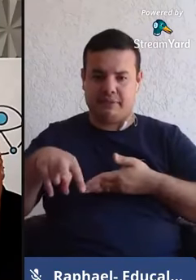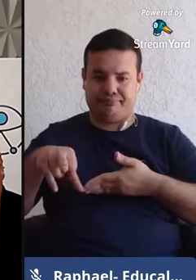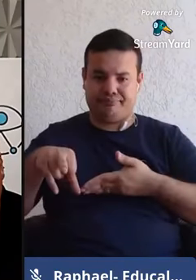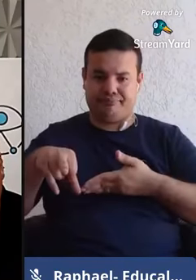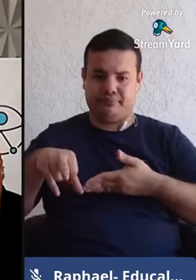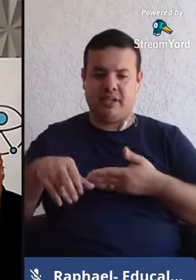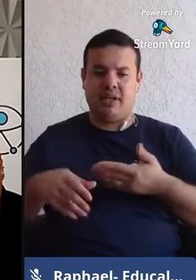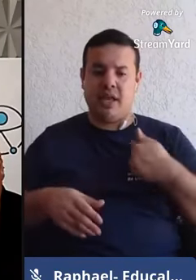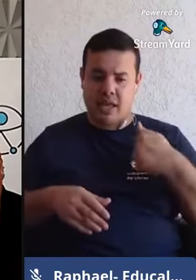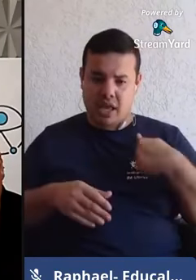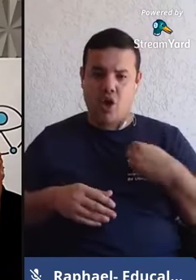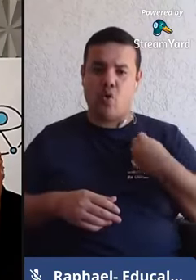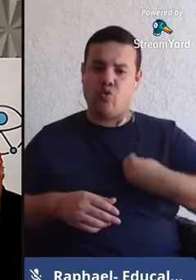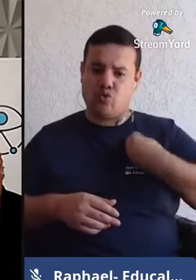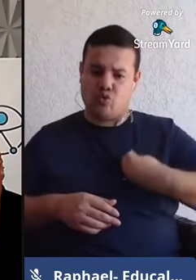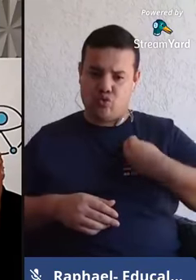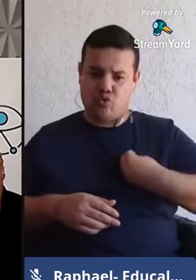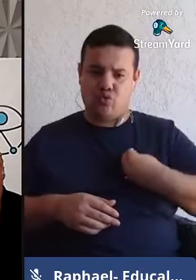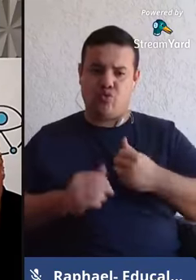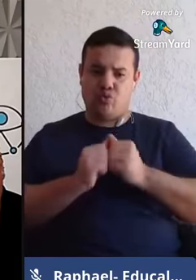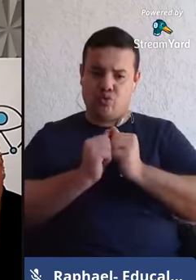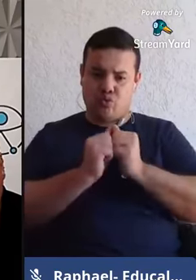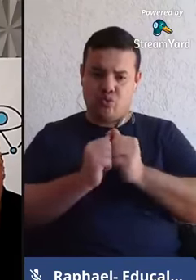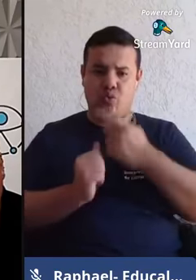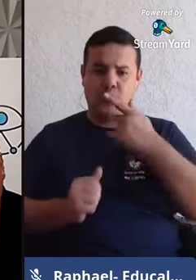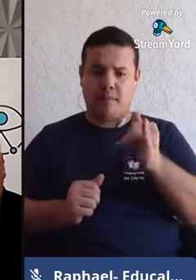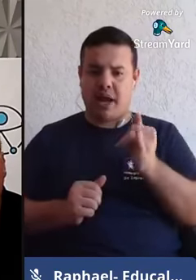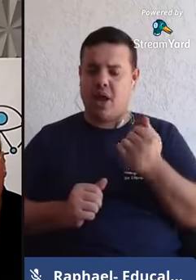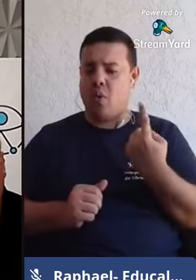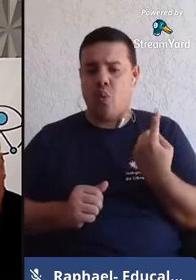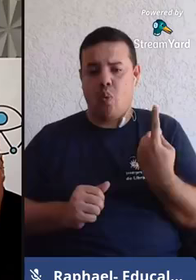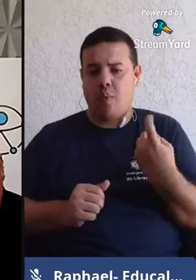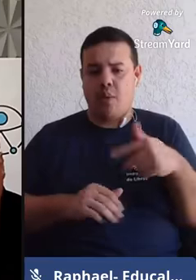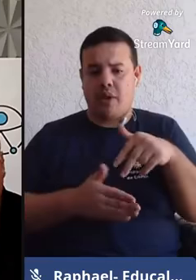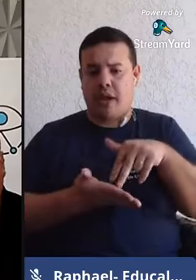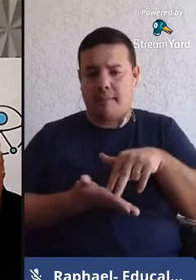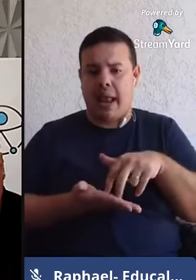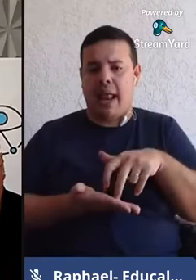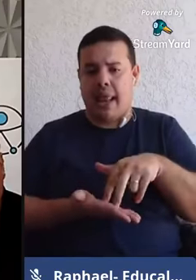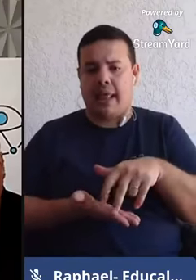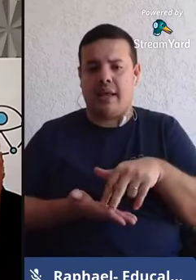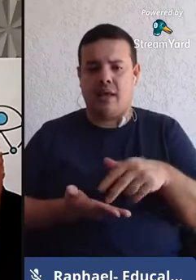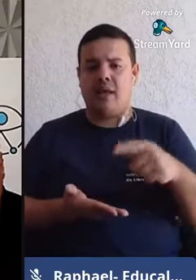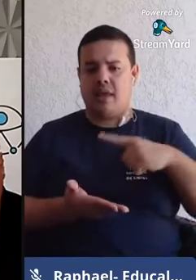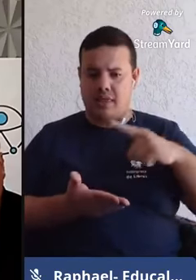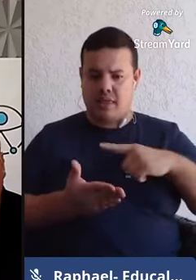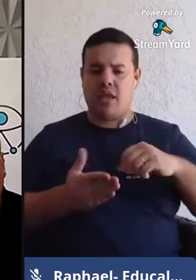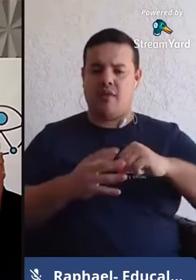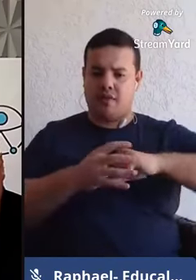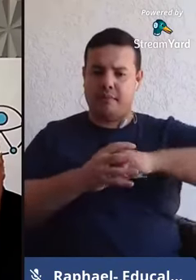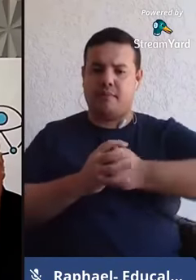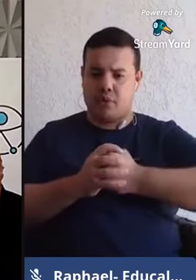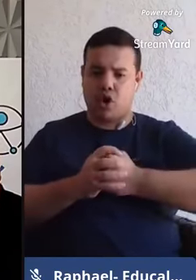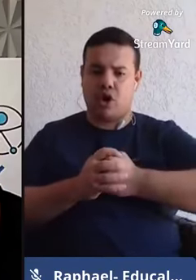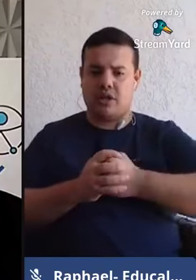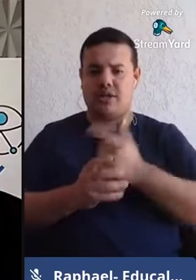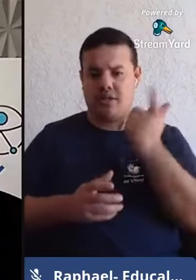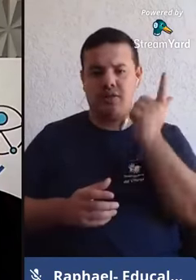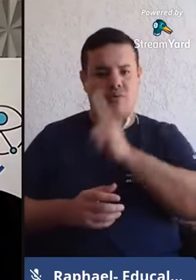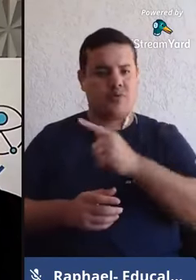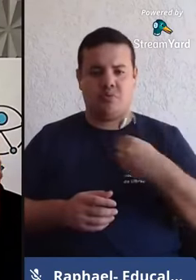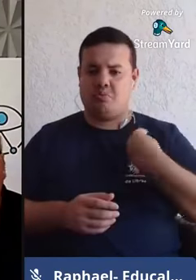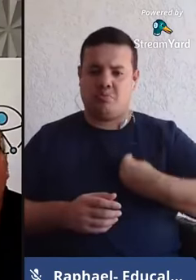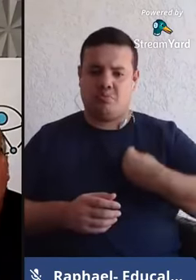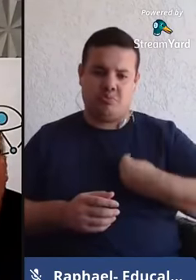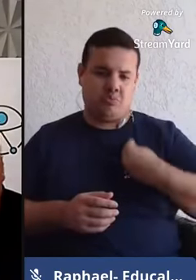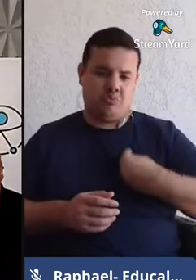quantos anos, com ele com uma perna só, quer dizer, depois ele, obviamente, teve prótese, retomou toda a vida dele,